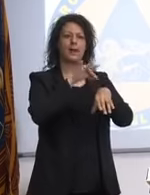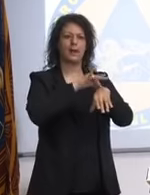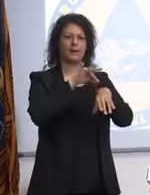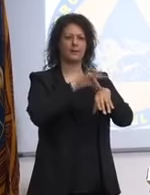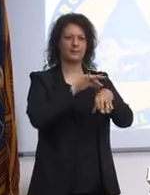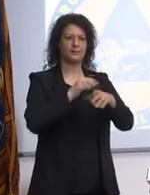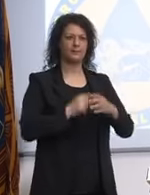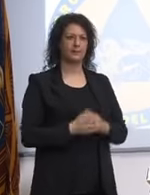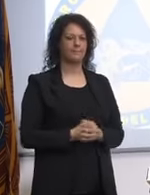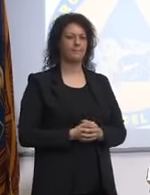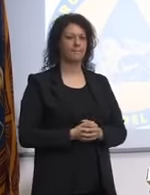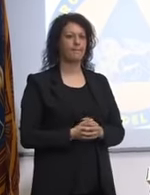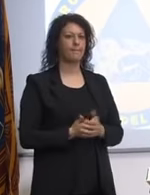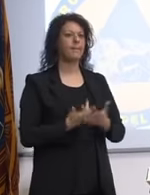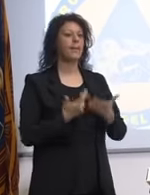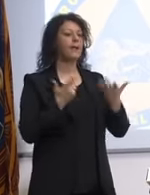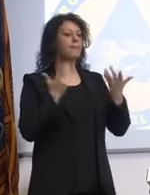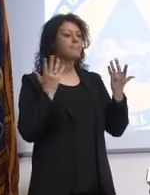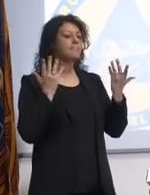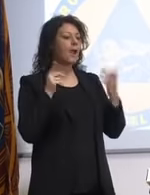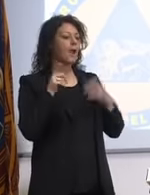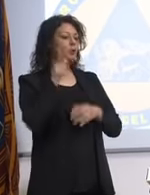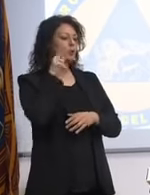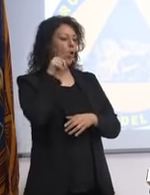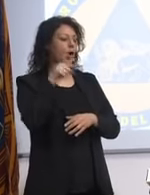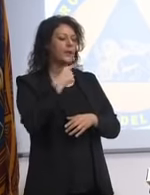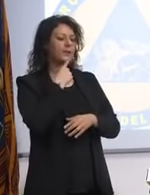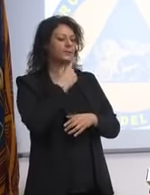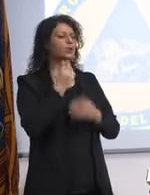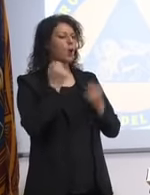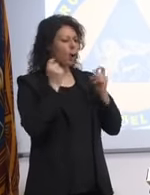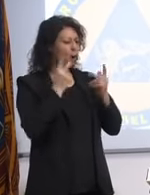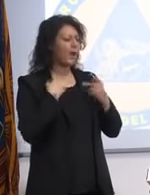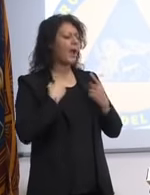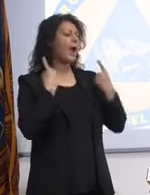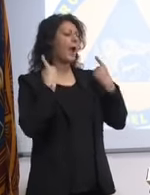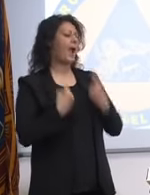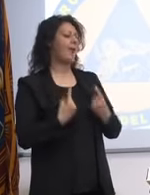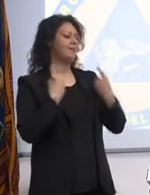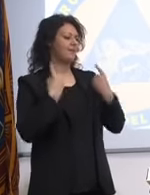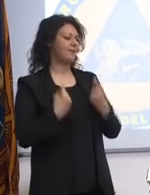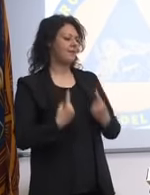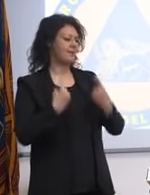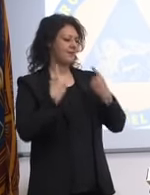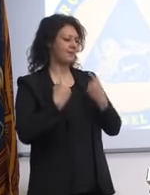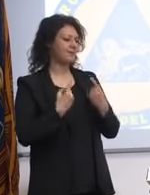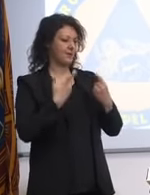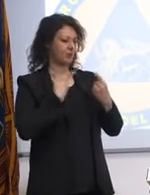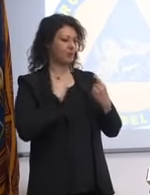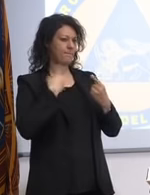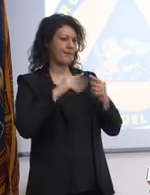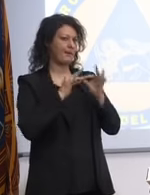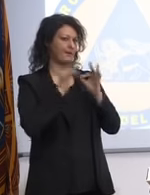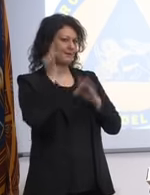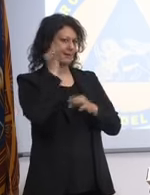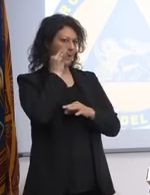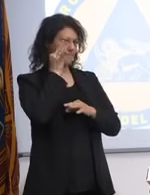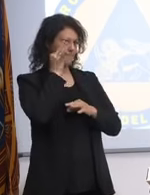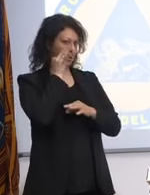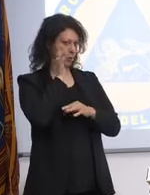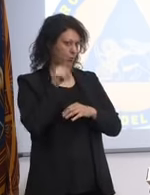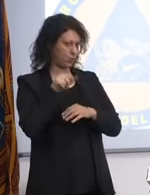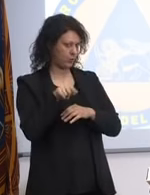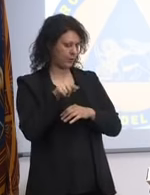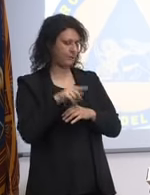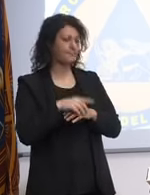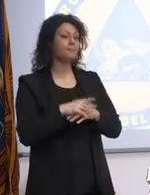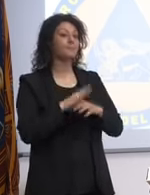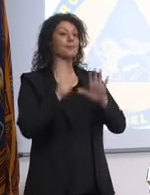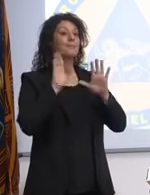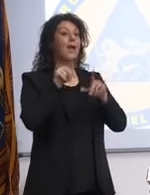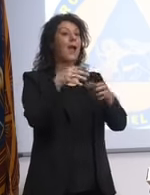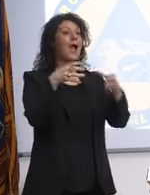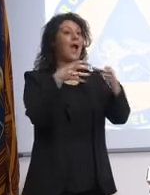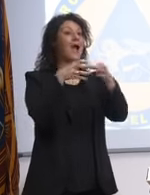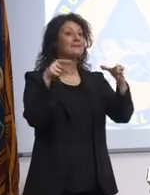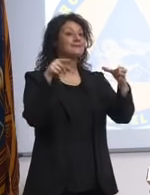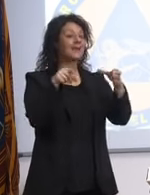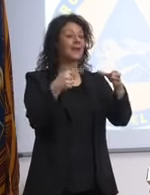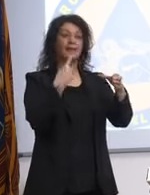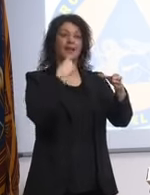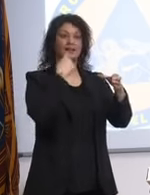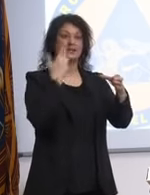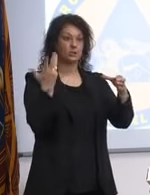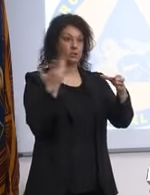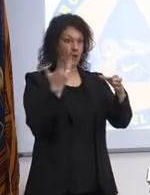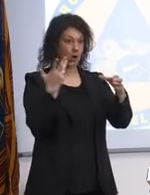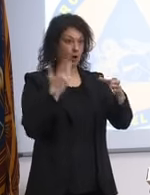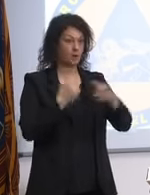dice che però per il tampone è in lista d'attesa, e qui viene la questione. L'azienda dice che se entro due giorni